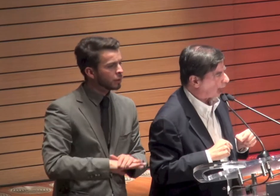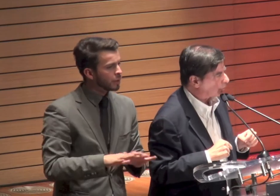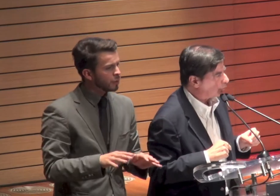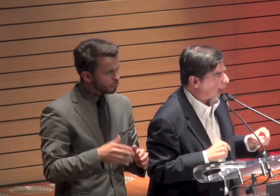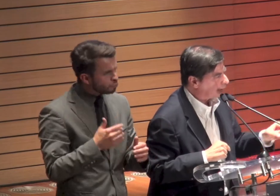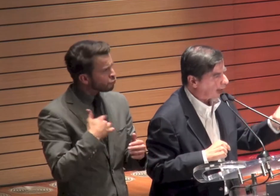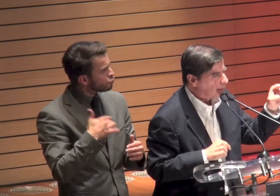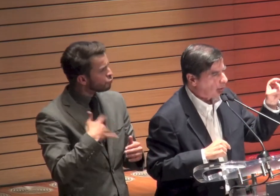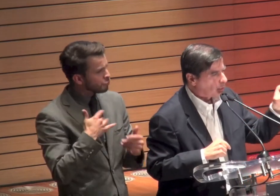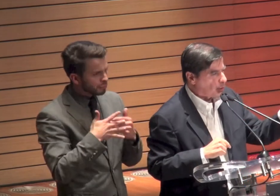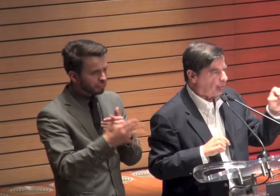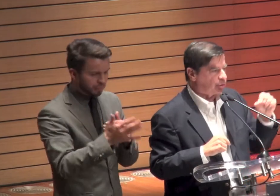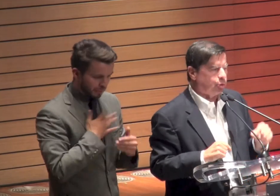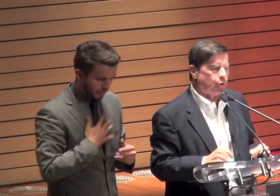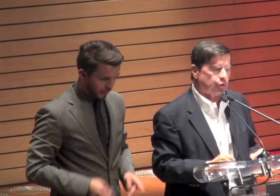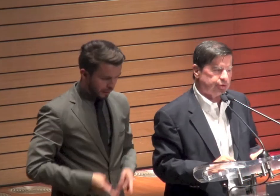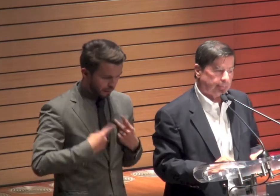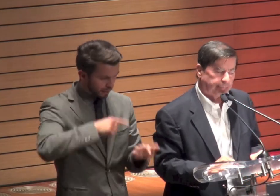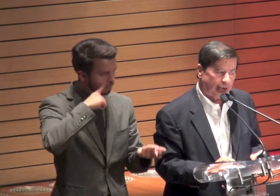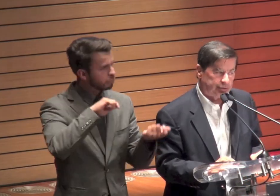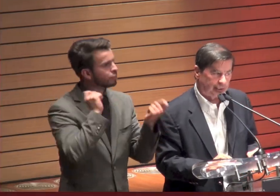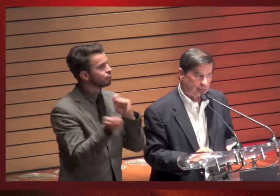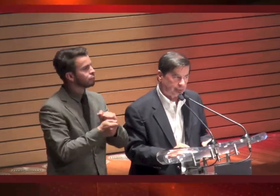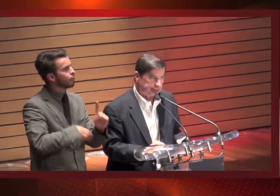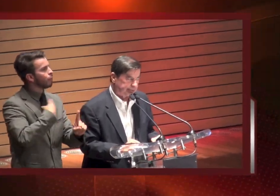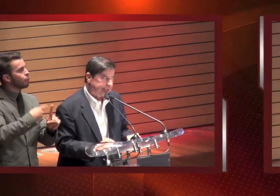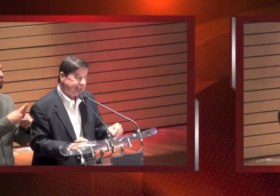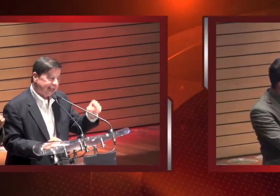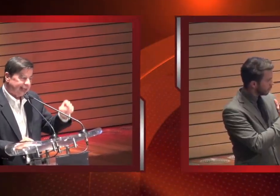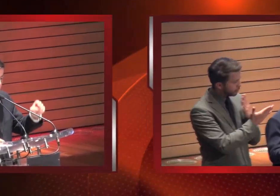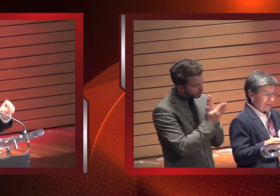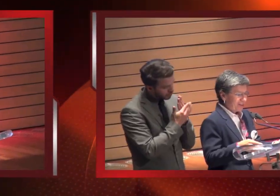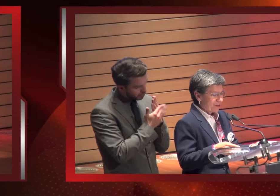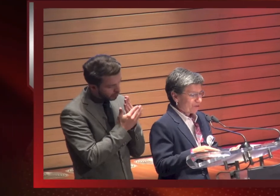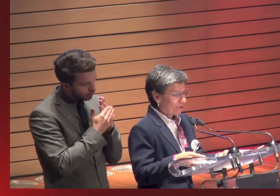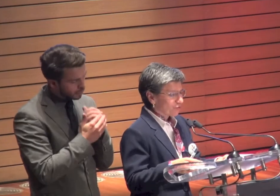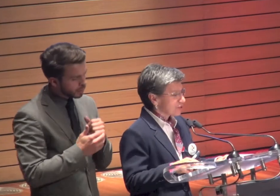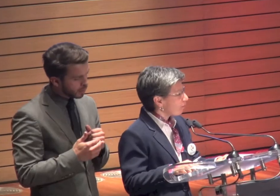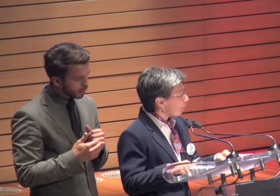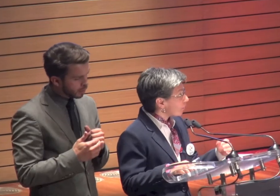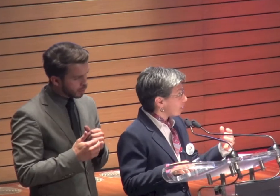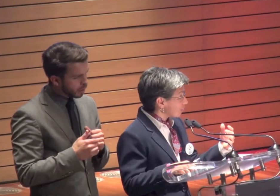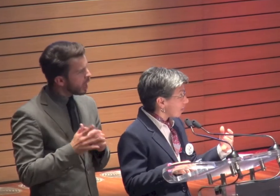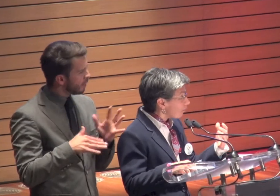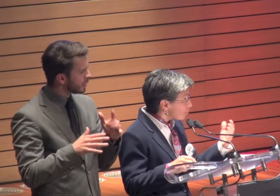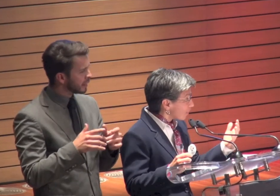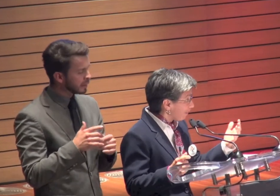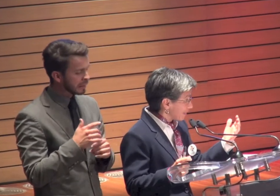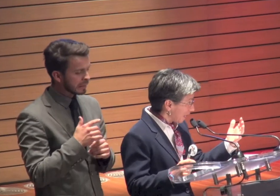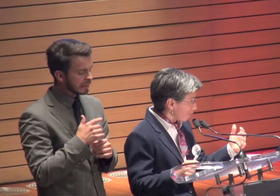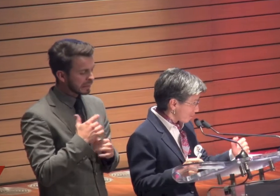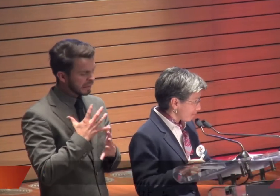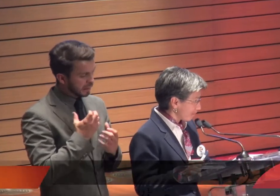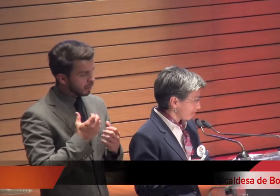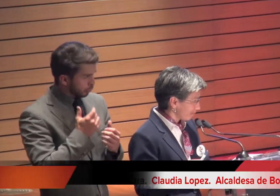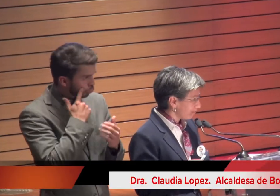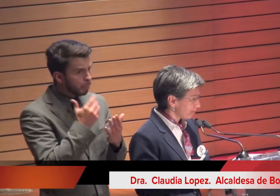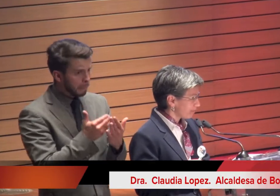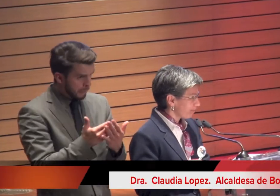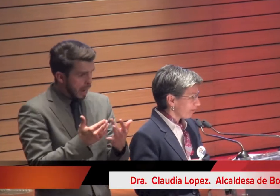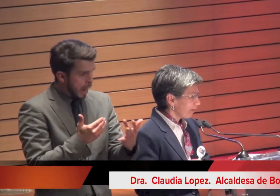de transformar su vida como estuvo contemplado en el acuerdo. Nos cuesta un poco reconocer lo mucho que avanzamos.